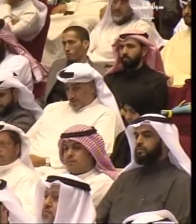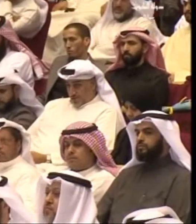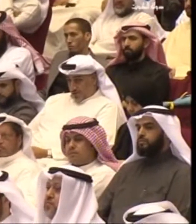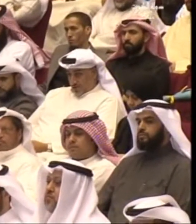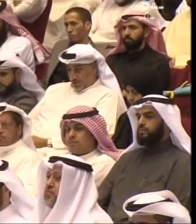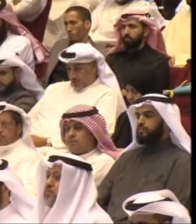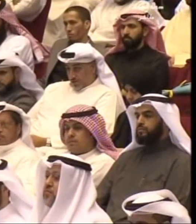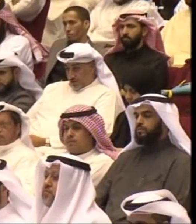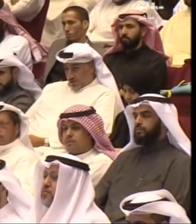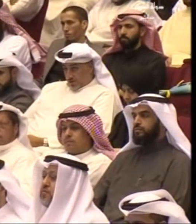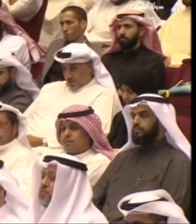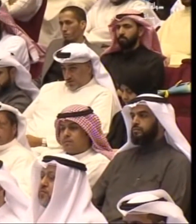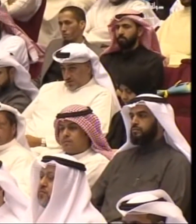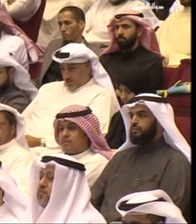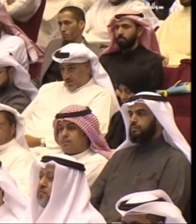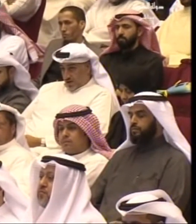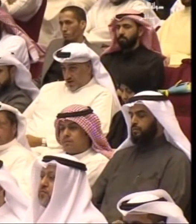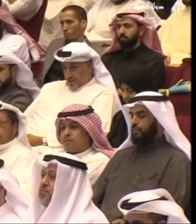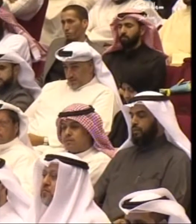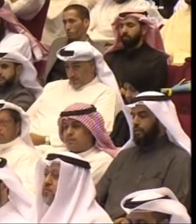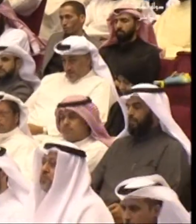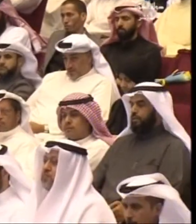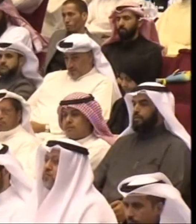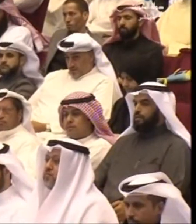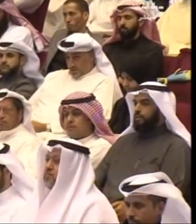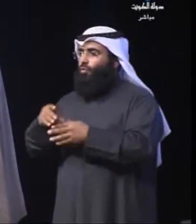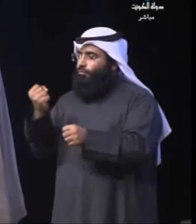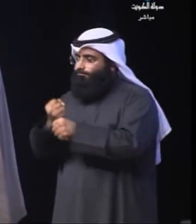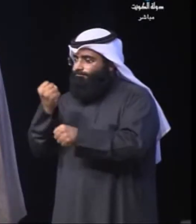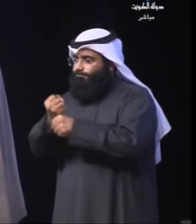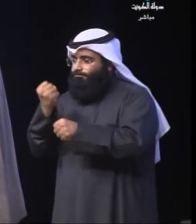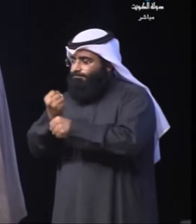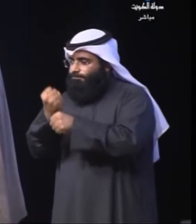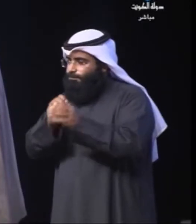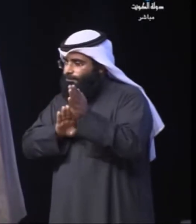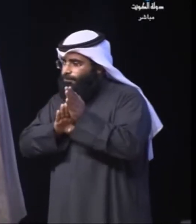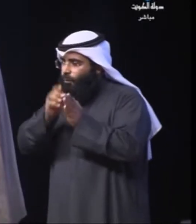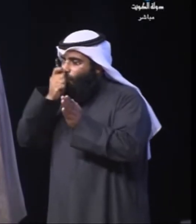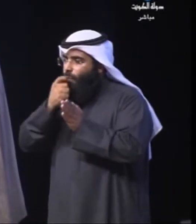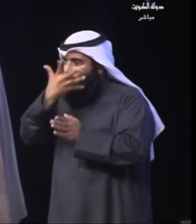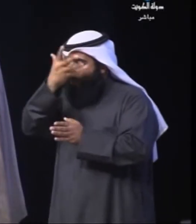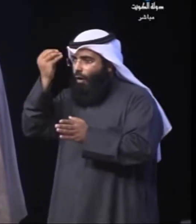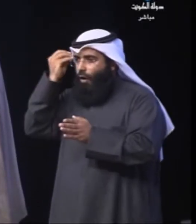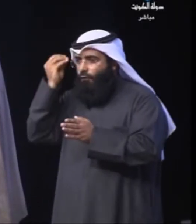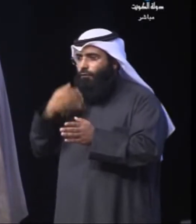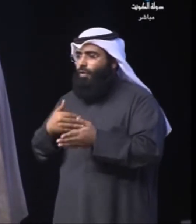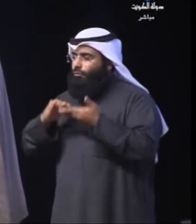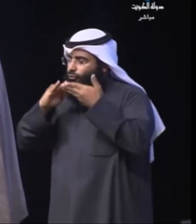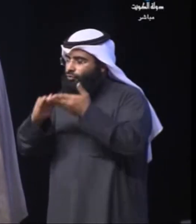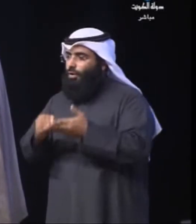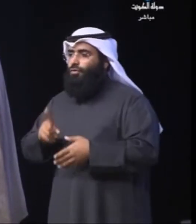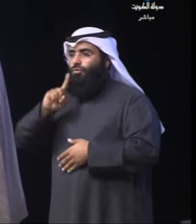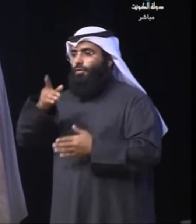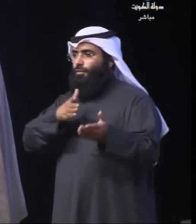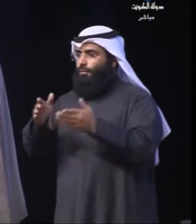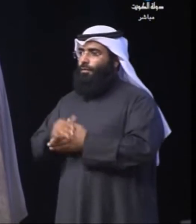والفائزات وأن أشكر جهودهم، سائل الله تعالى لهم التوفيق والنجاح في خدمة كتاب الله عز وجل، كما